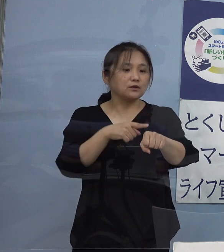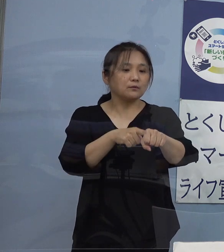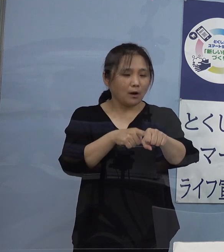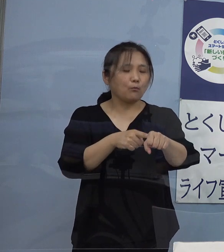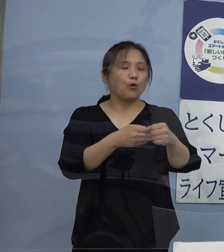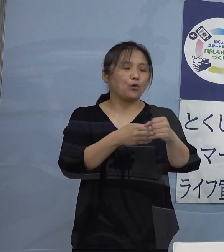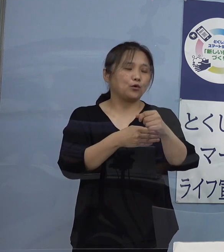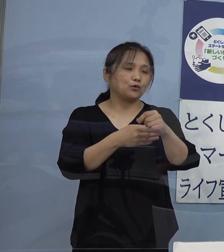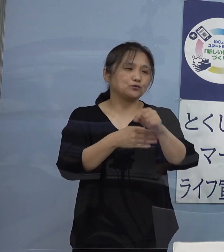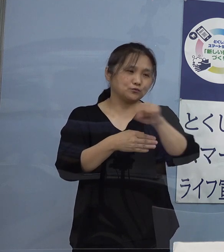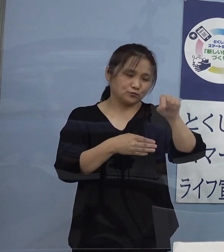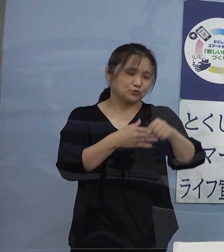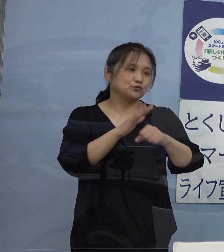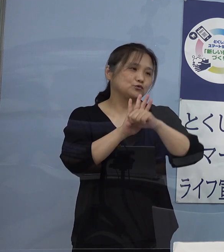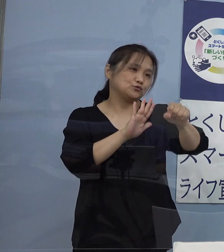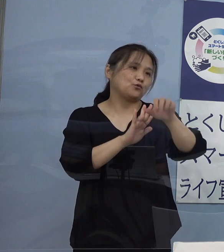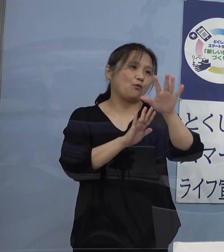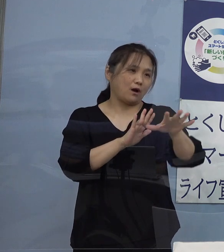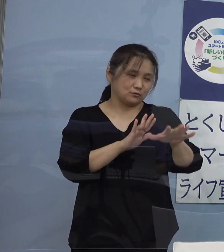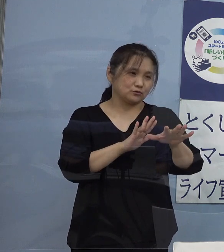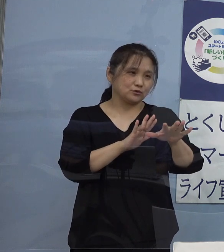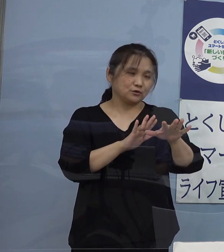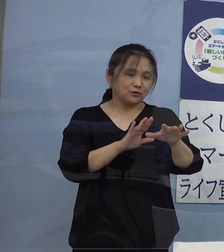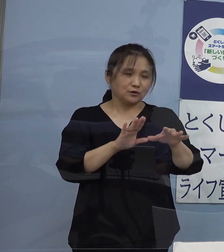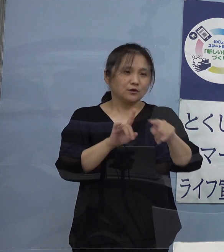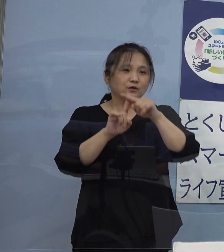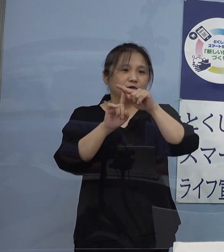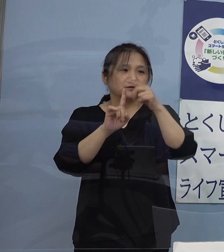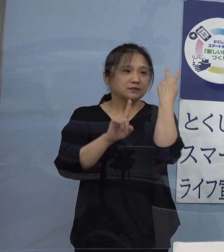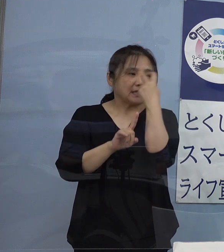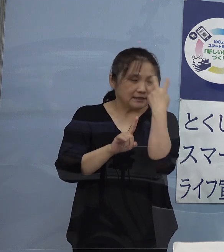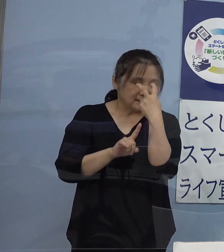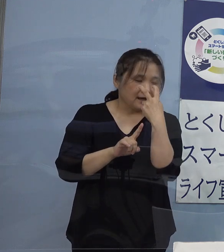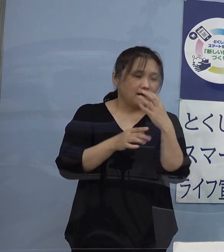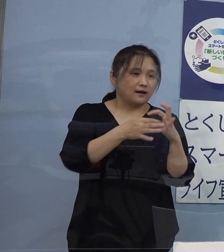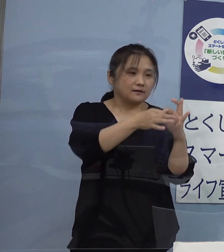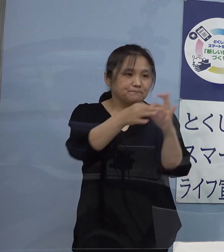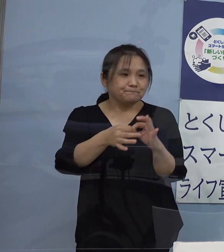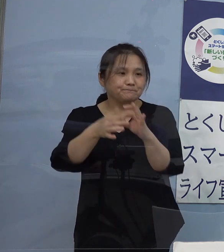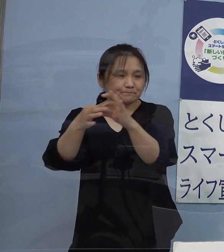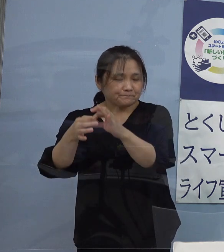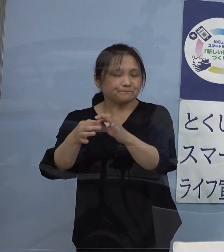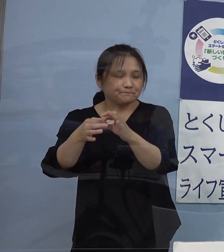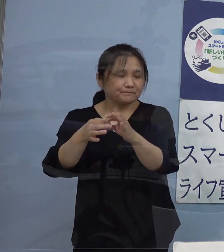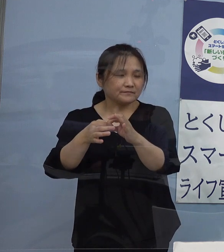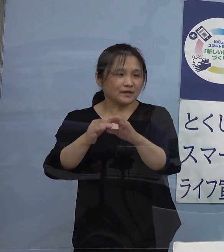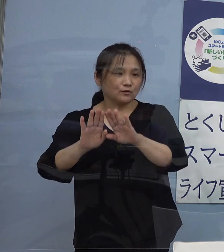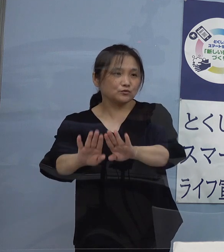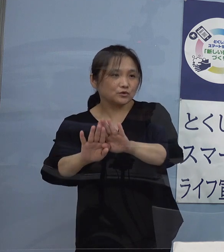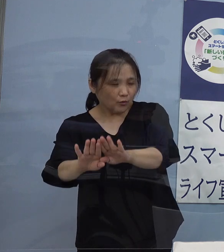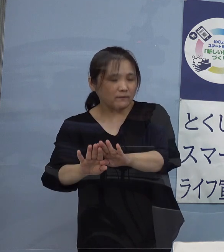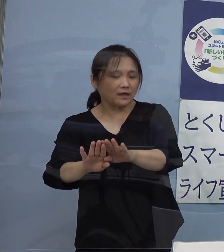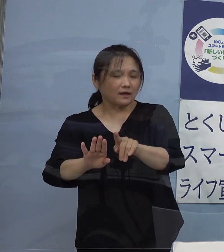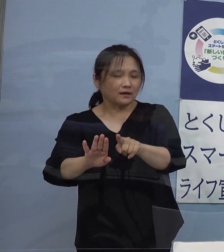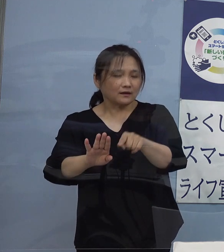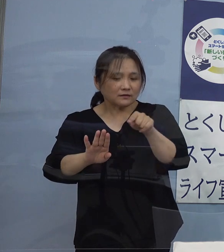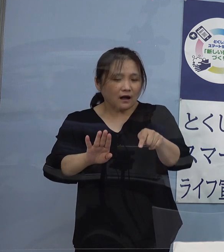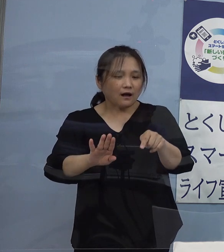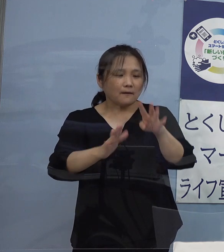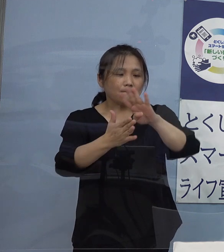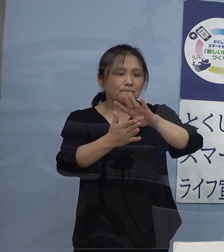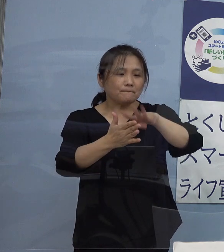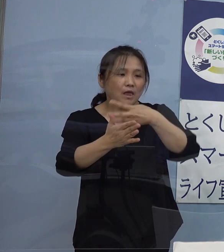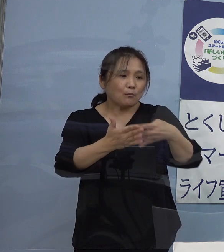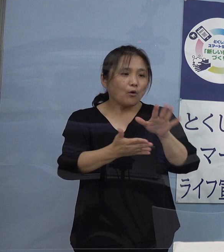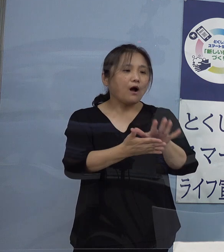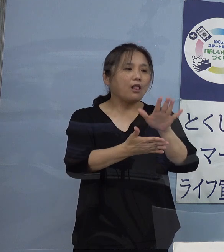いて、直ちに PCR 検査、そして封じ込めということにつながりますので、まあ、そうした場合には公表をする必要もないかと